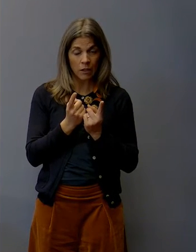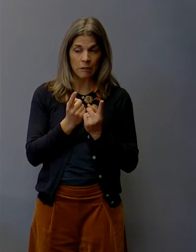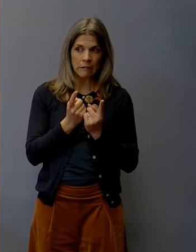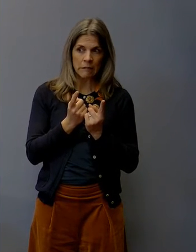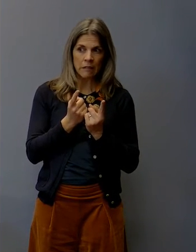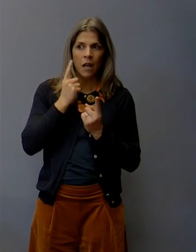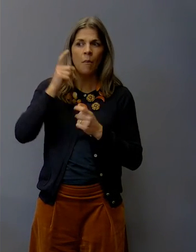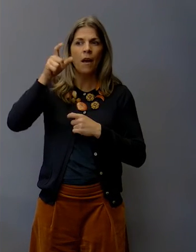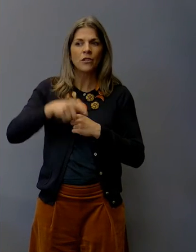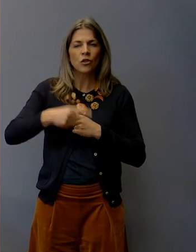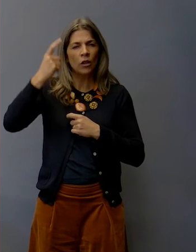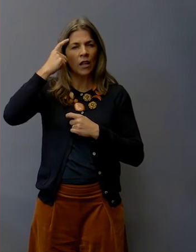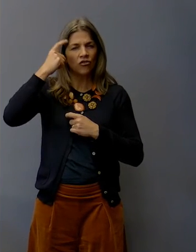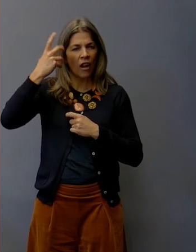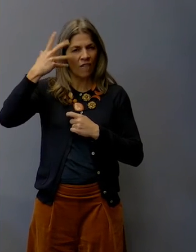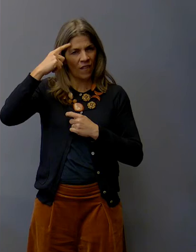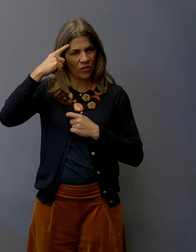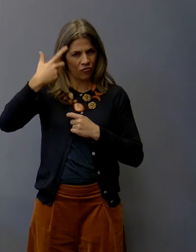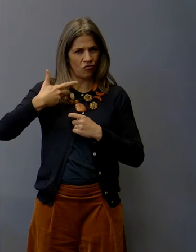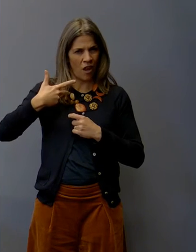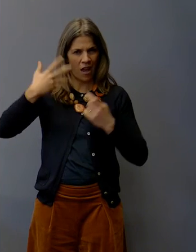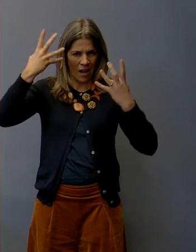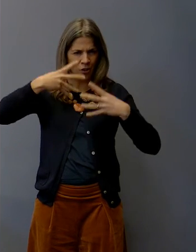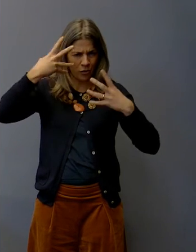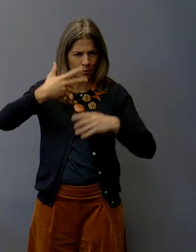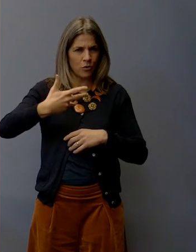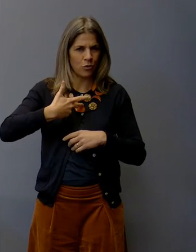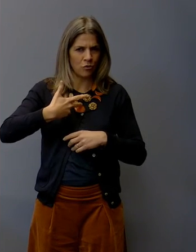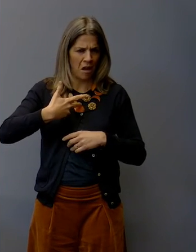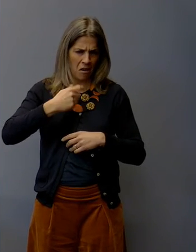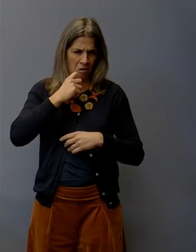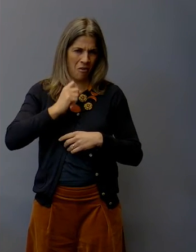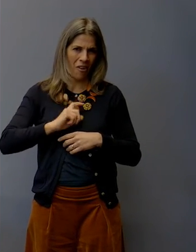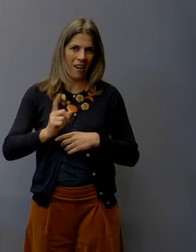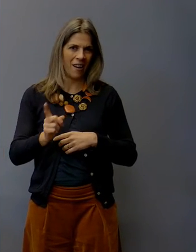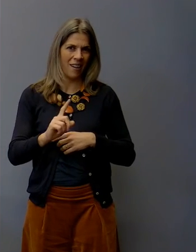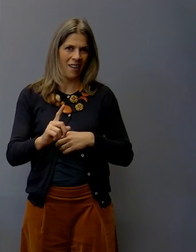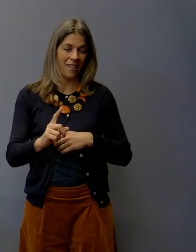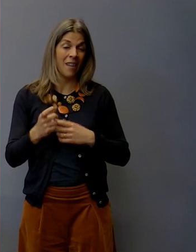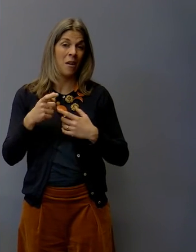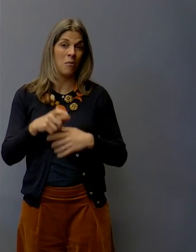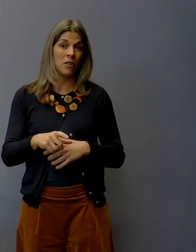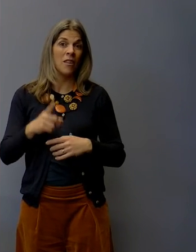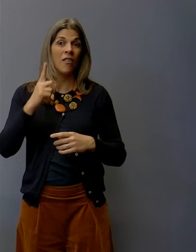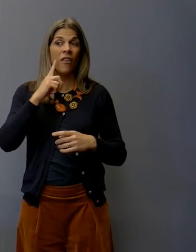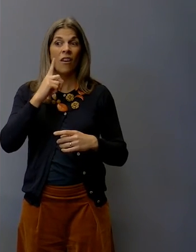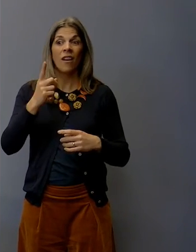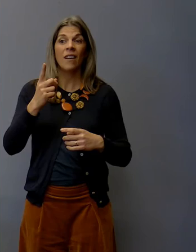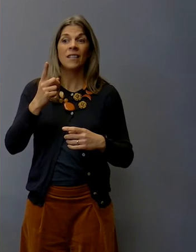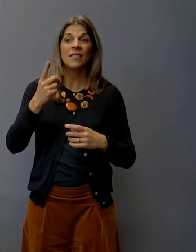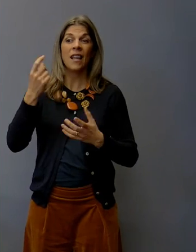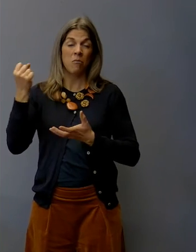creda e soprattutto che tutti siamo consapevoli che se questo potrà accadere sarà per pochissimi